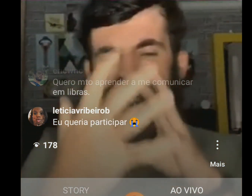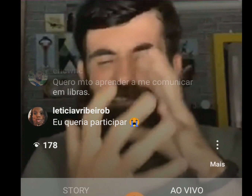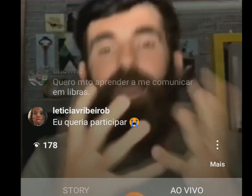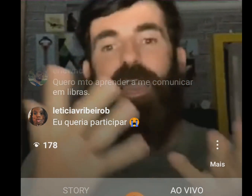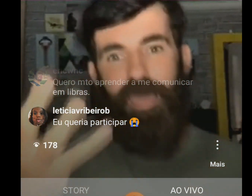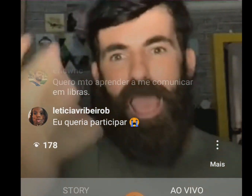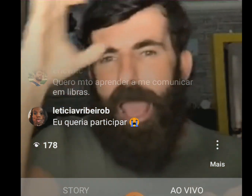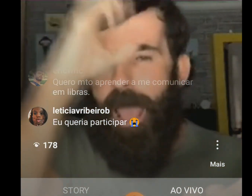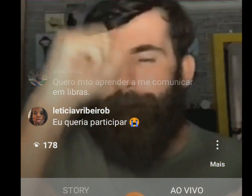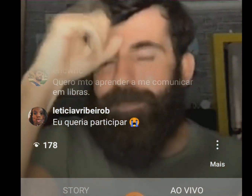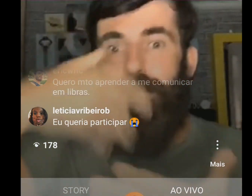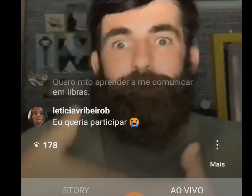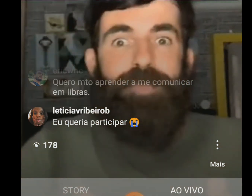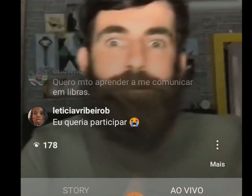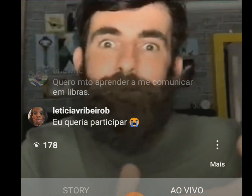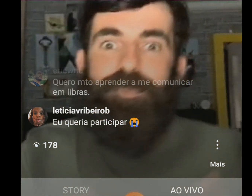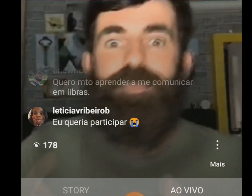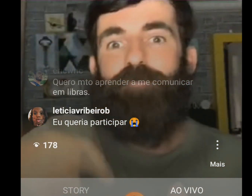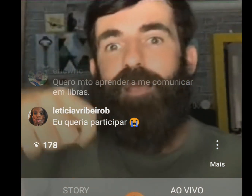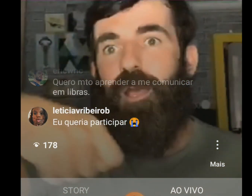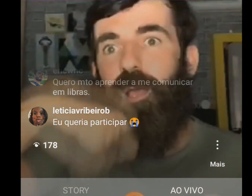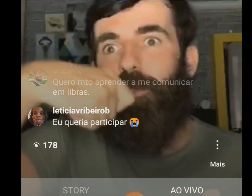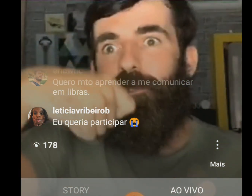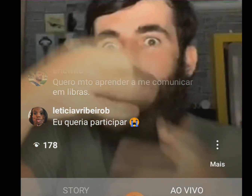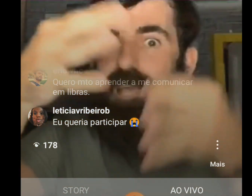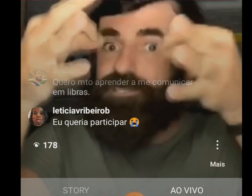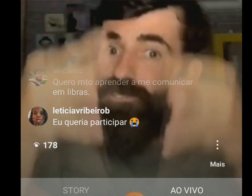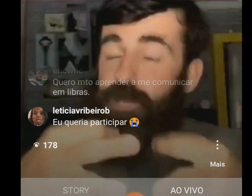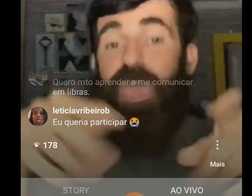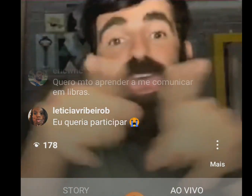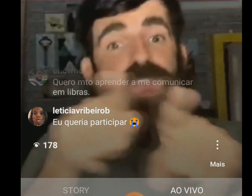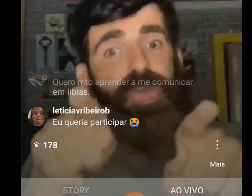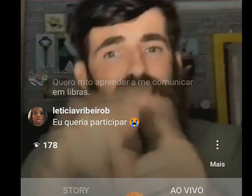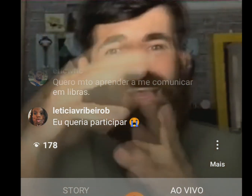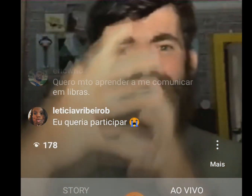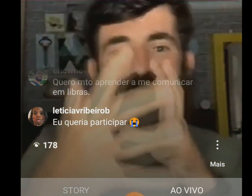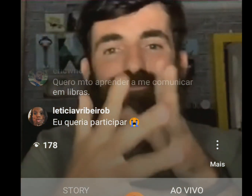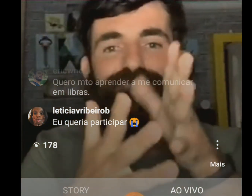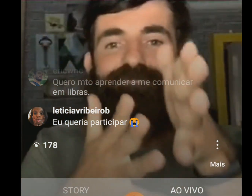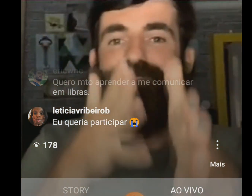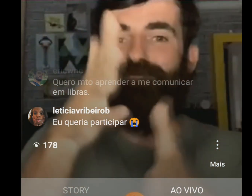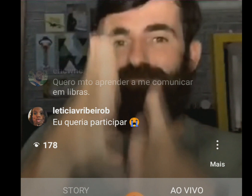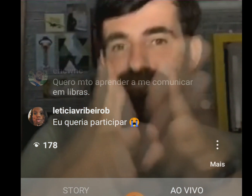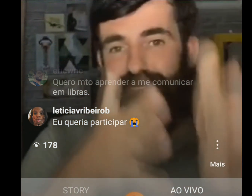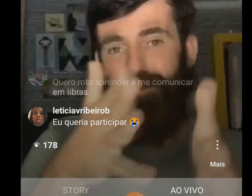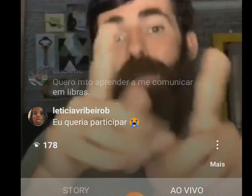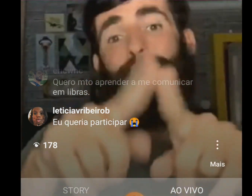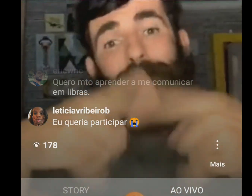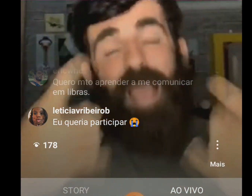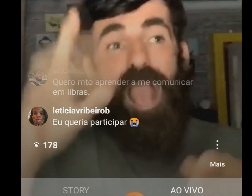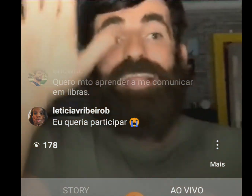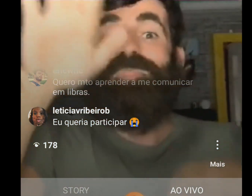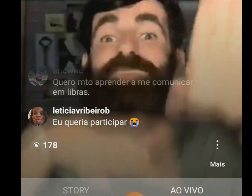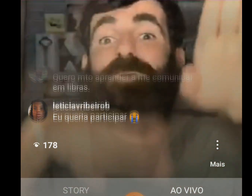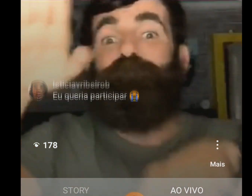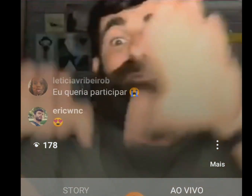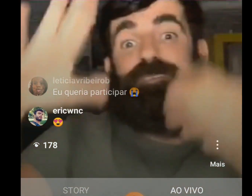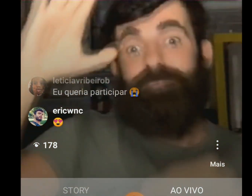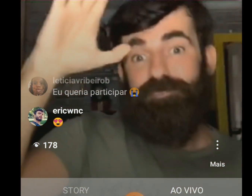que baba, que não come certo. Então a Libras também é a mesma coisa, vai se aprimorando. Mas às vezes os ouvintes